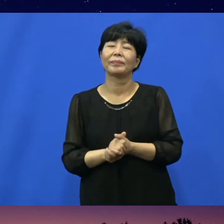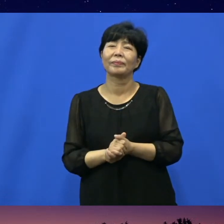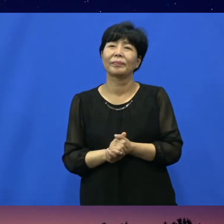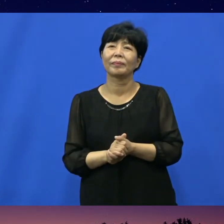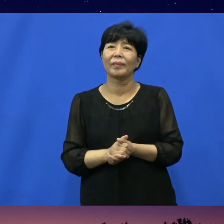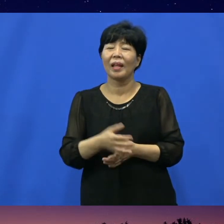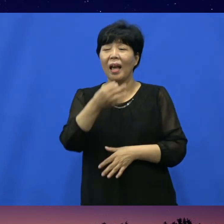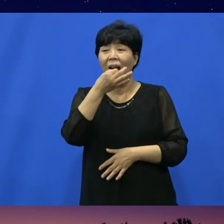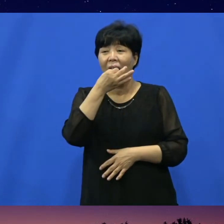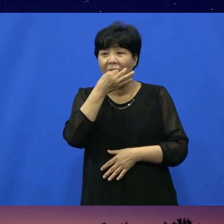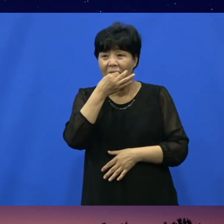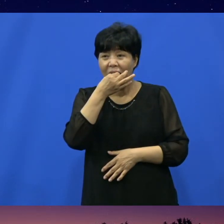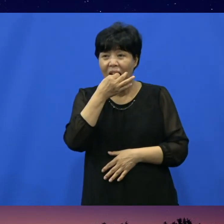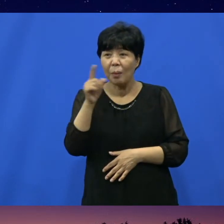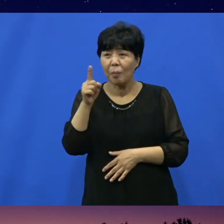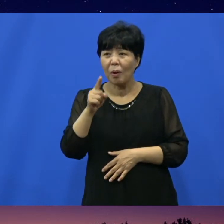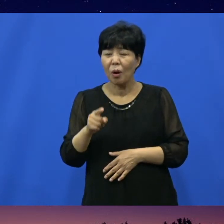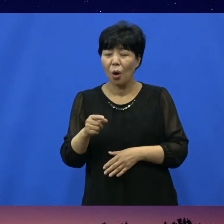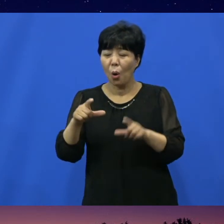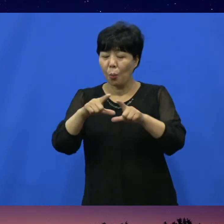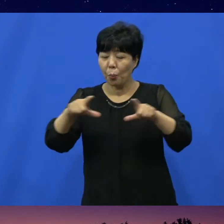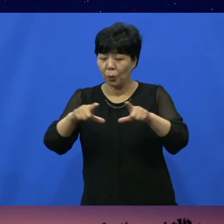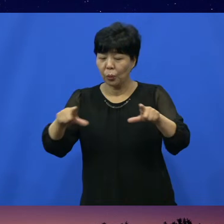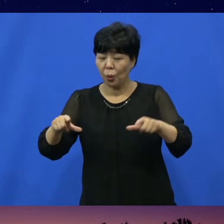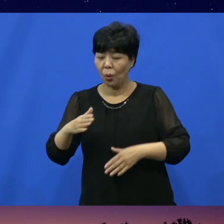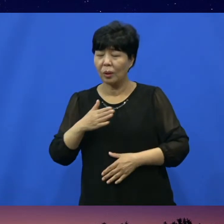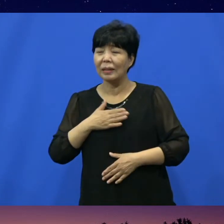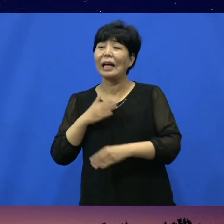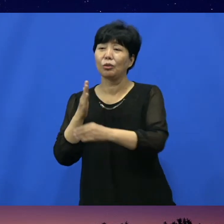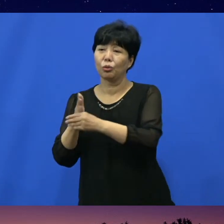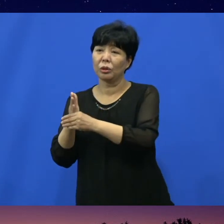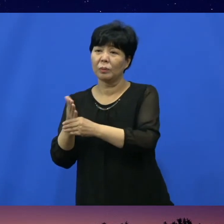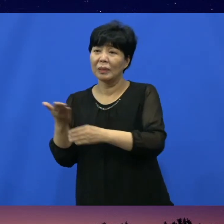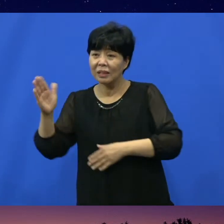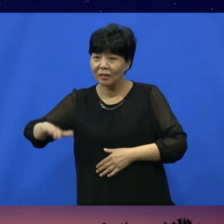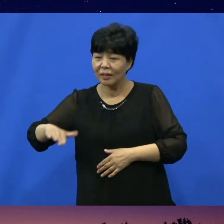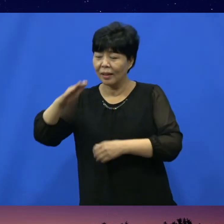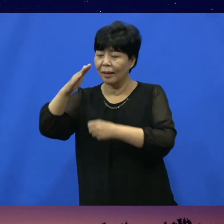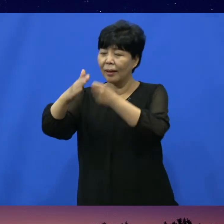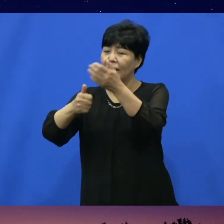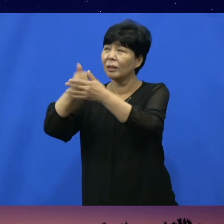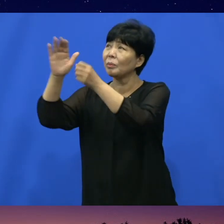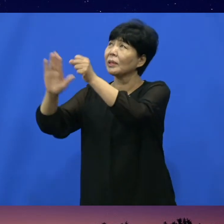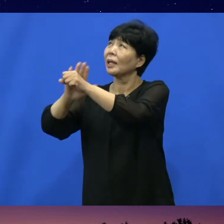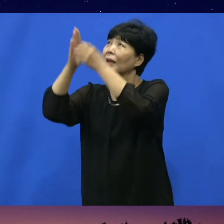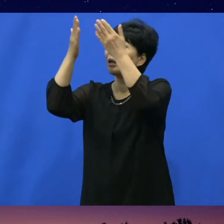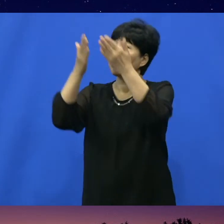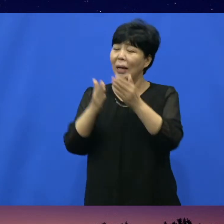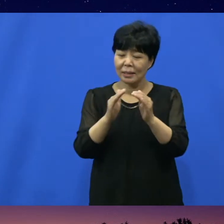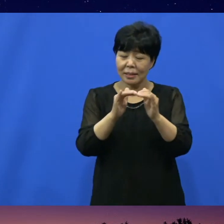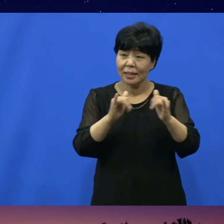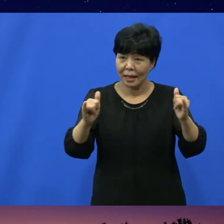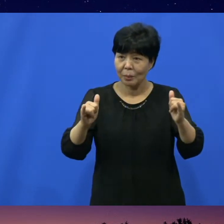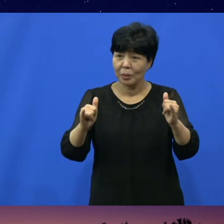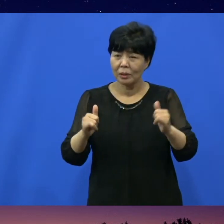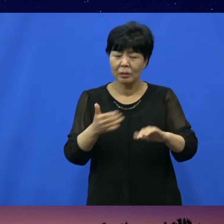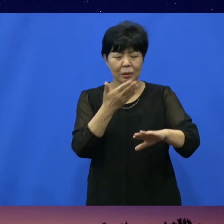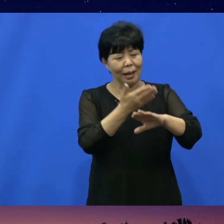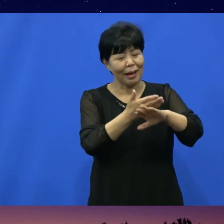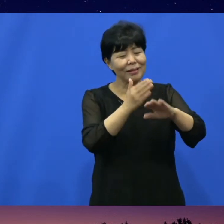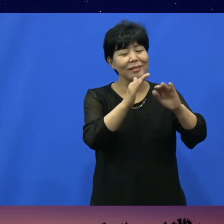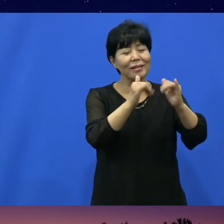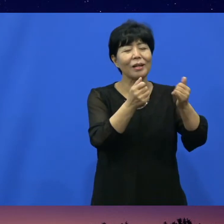욕망은 대개 자기 중심적인 욕망이에요. 그런데 하나님의 사랑을 받으면 이타적 욕망이에요. 그 욕망은 다른